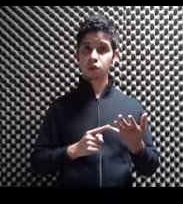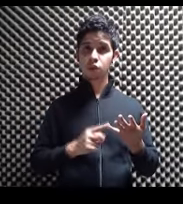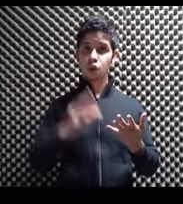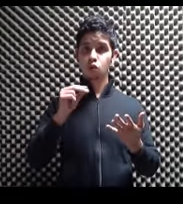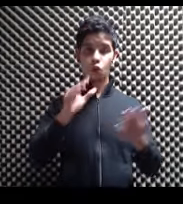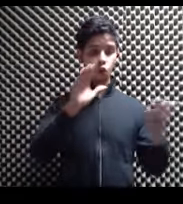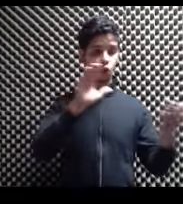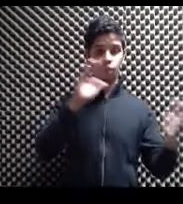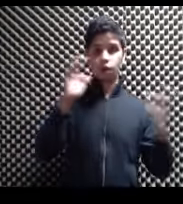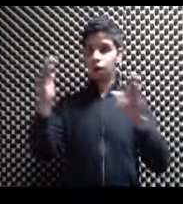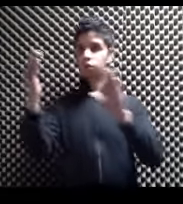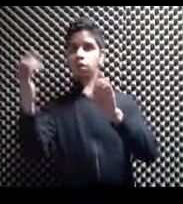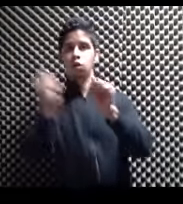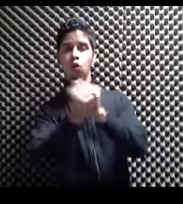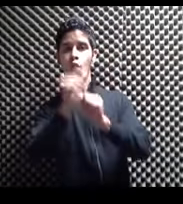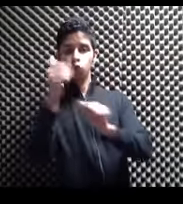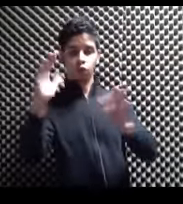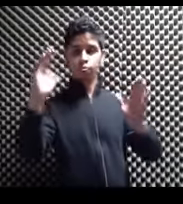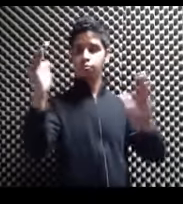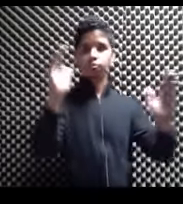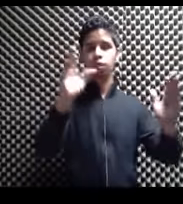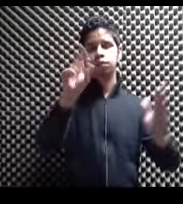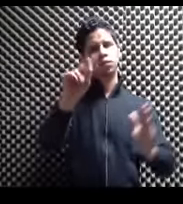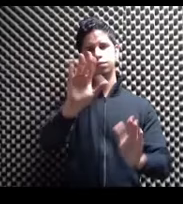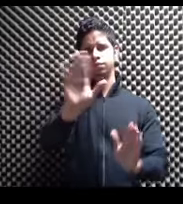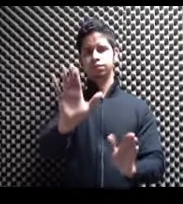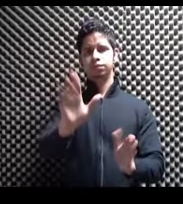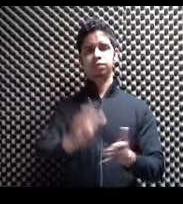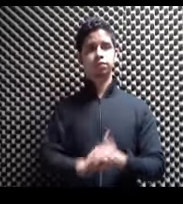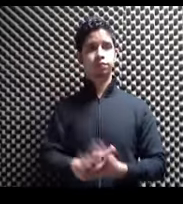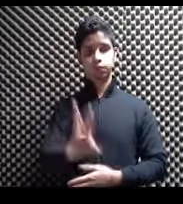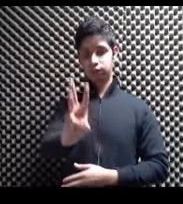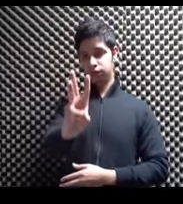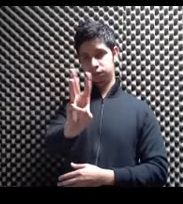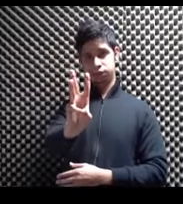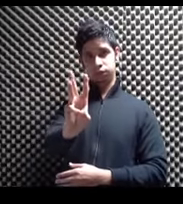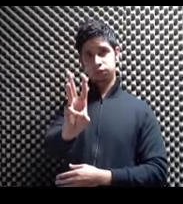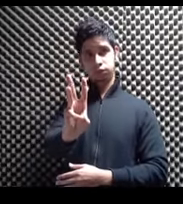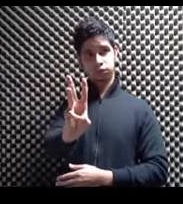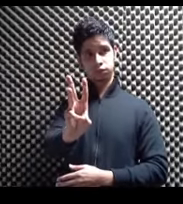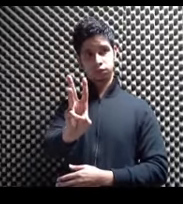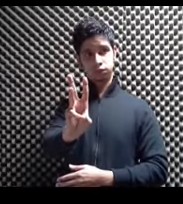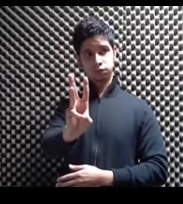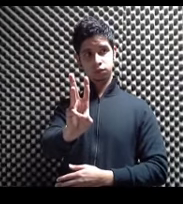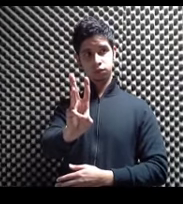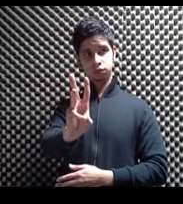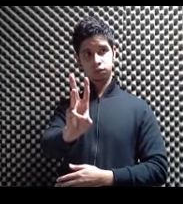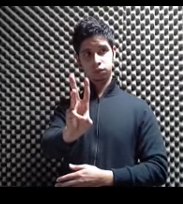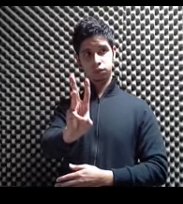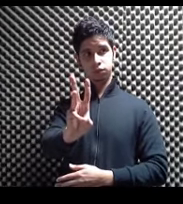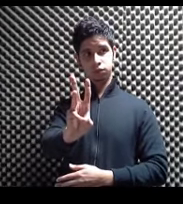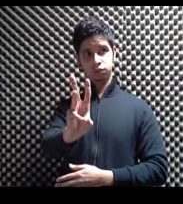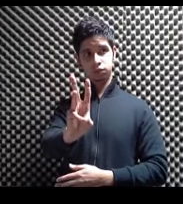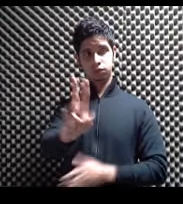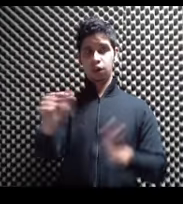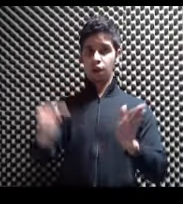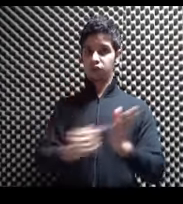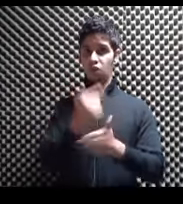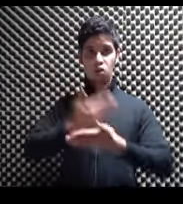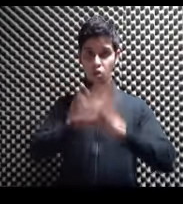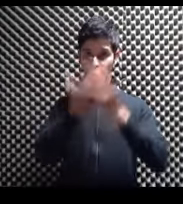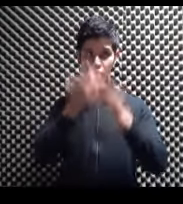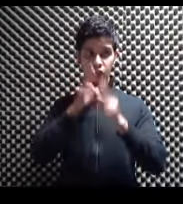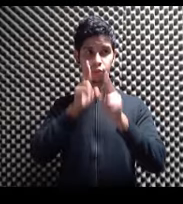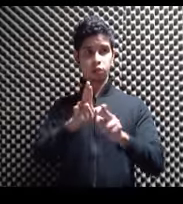otras. La 6. La 6 dice, a veces no hay una respuesta. Acéptalo y